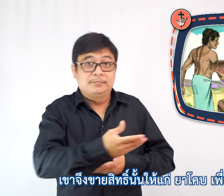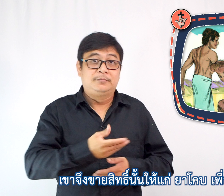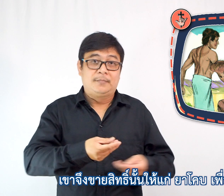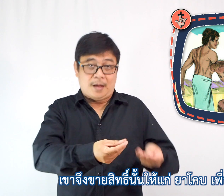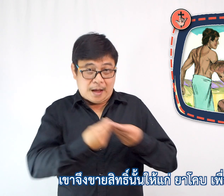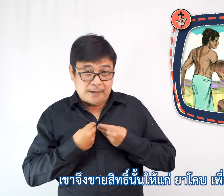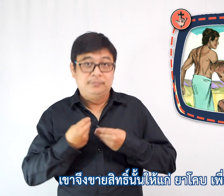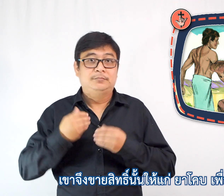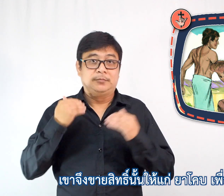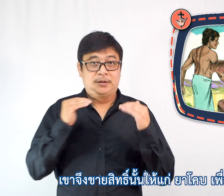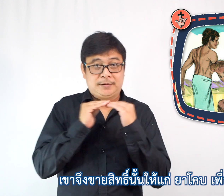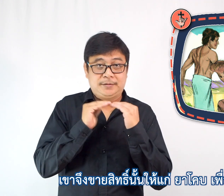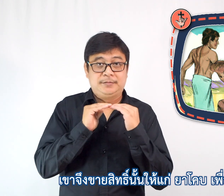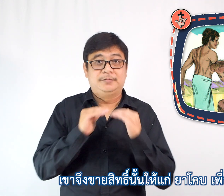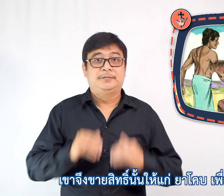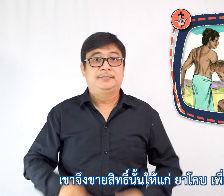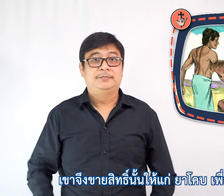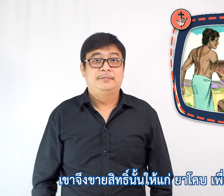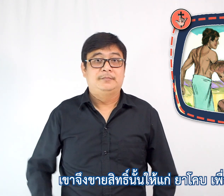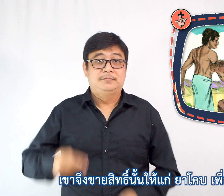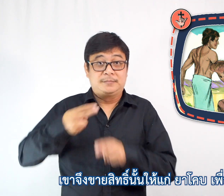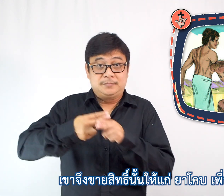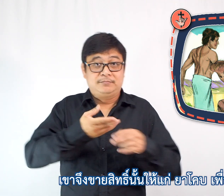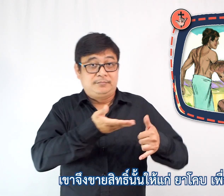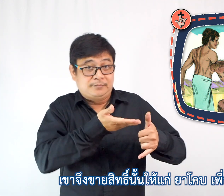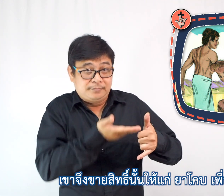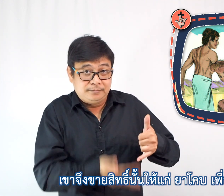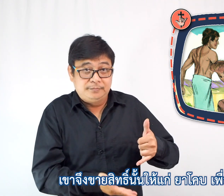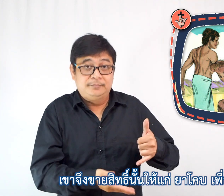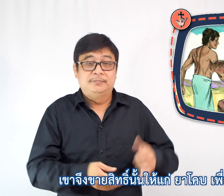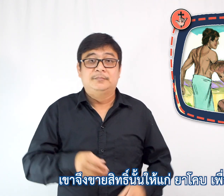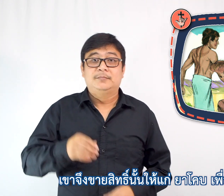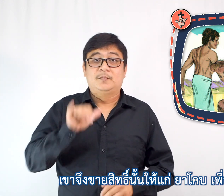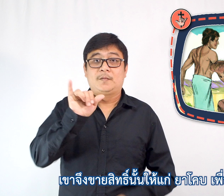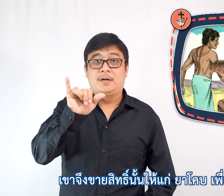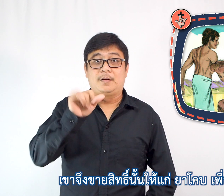เขาจึงขายสิทธินั้นให้แก่ยาโคบเพื่อแลกกับซุปถ้วยหนึ่ง